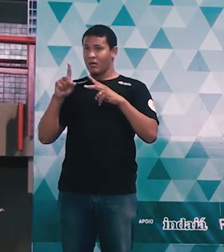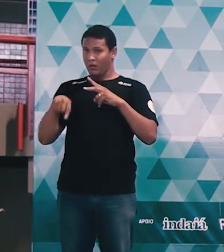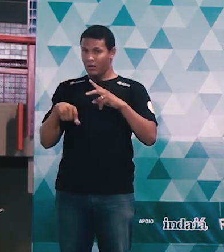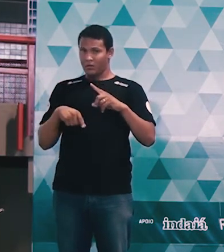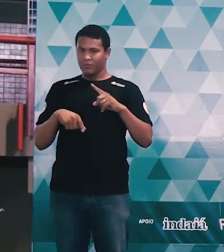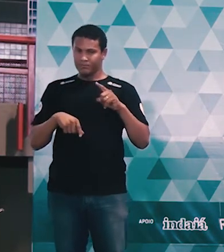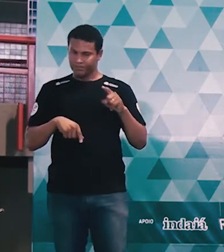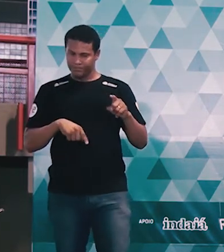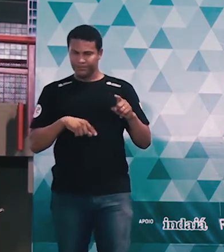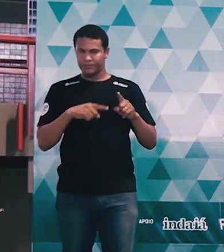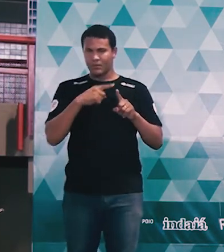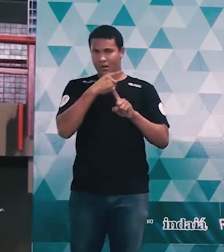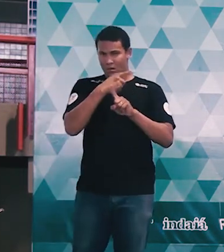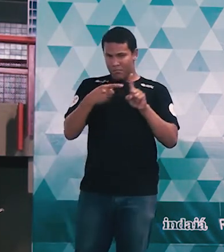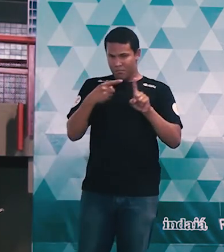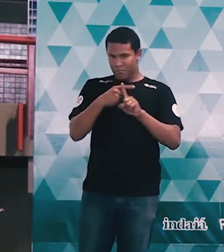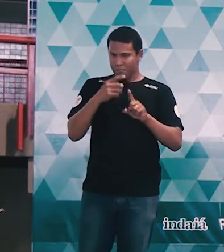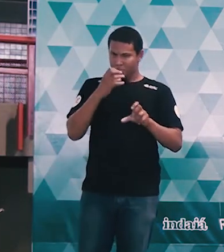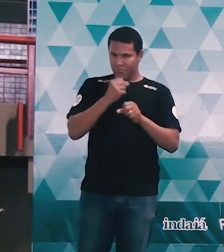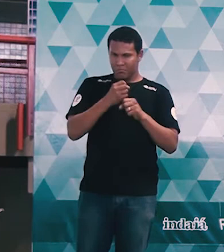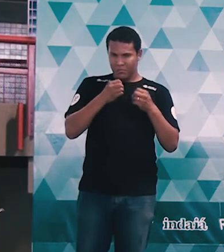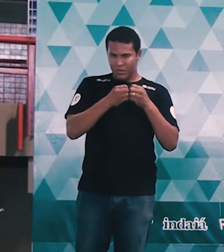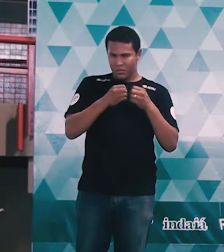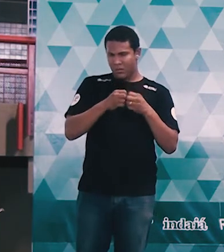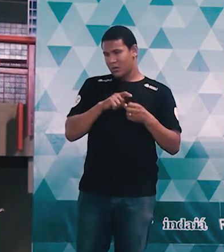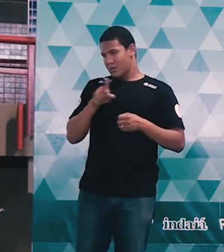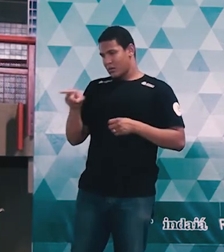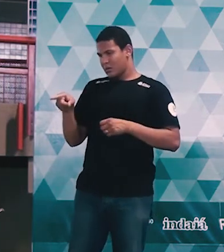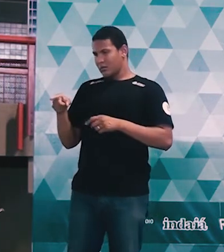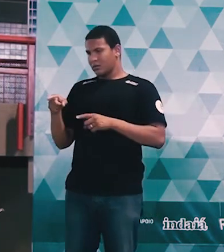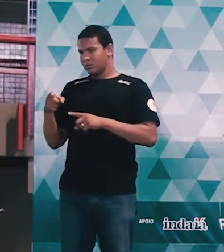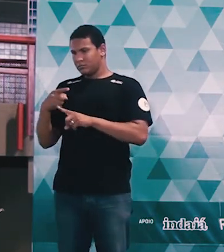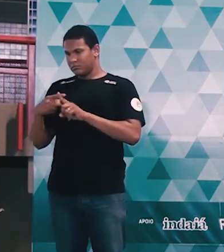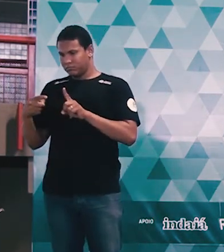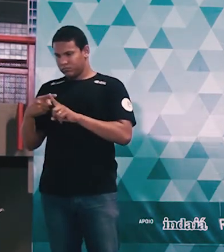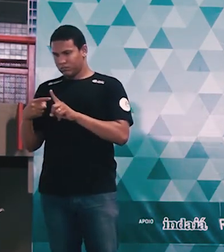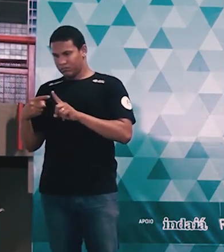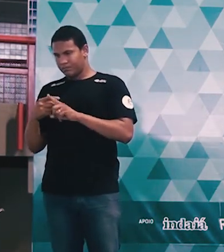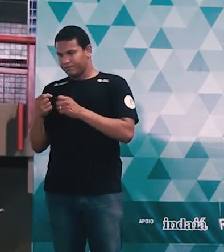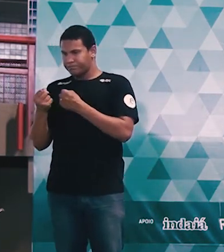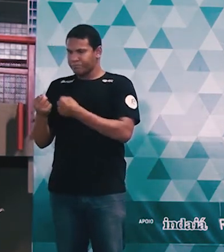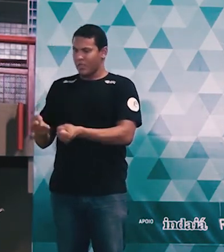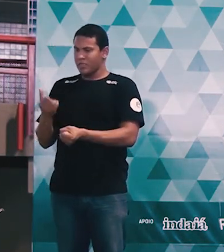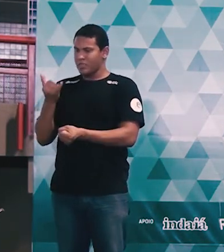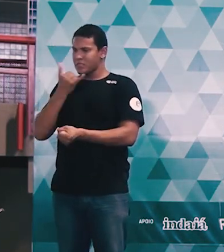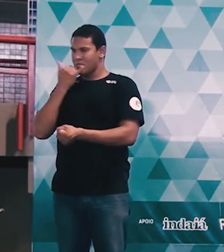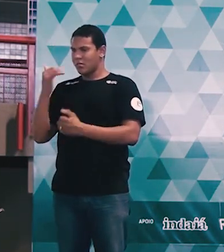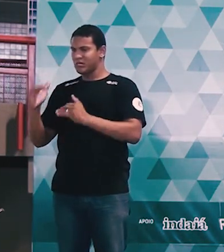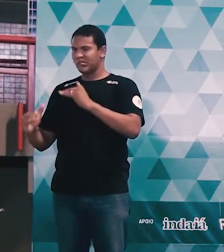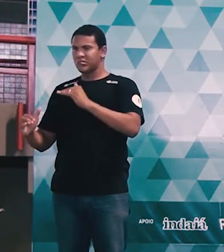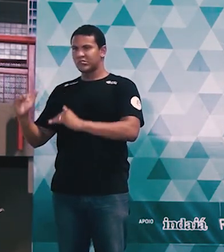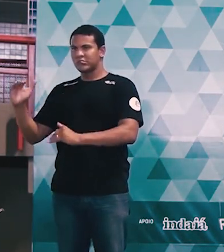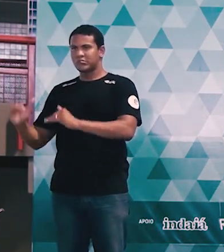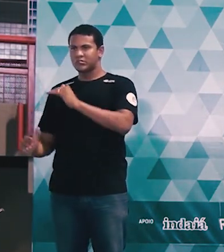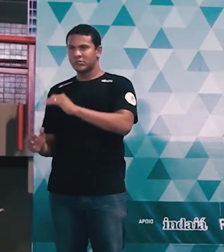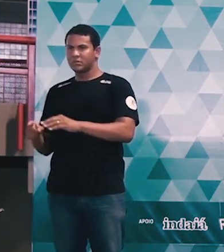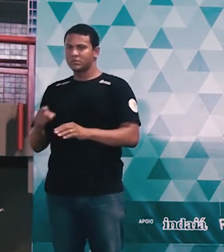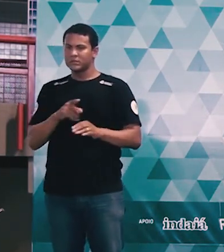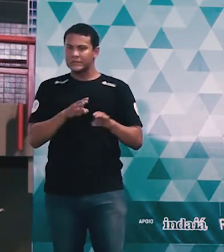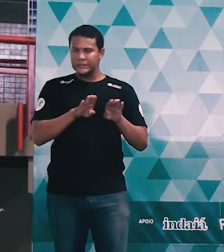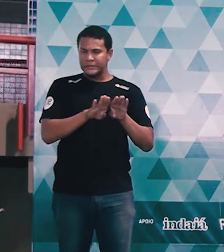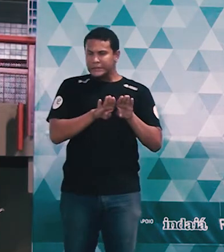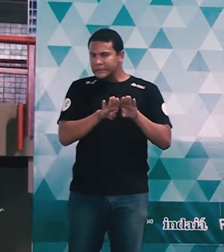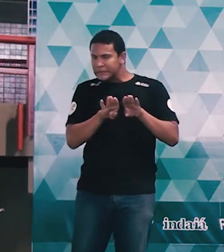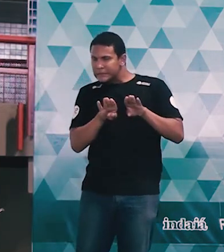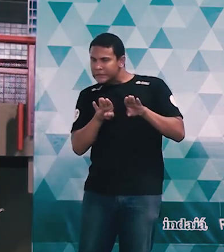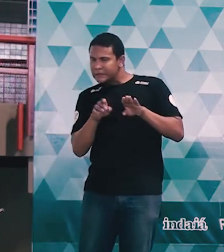mais regular e o atleta que é menos regular em relação aos pesos. Como é que eu vou saber quem é o